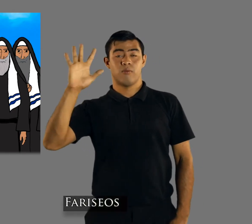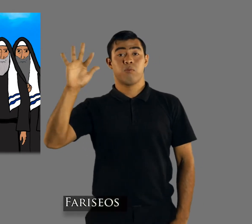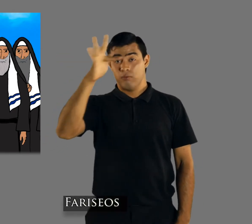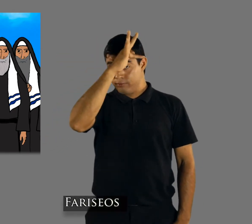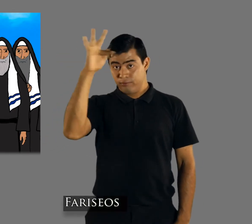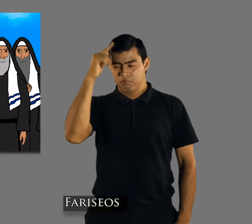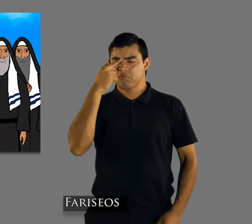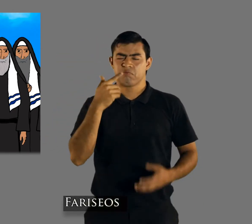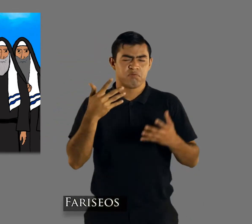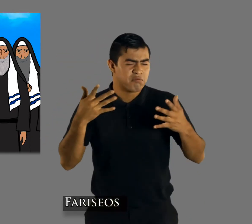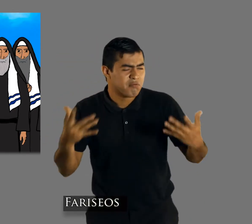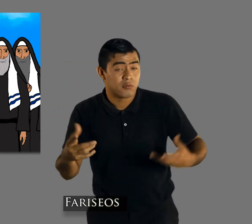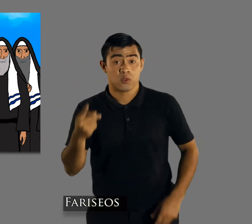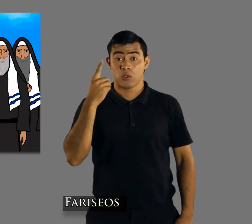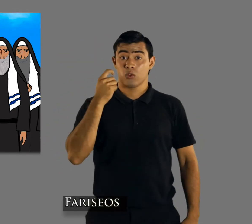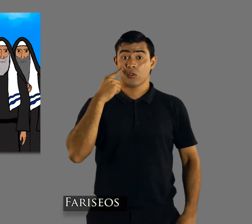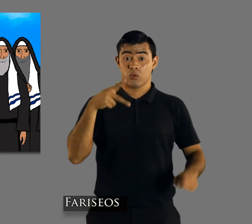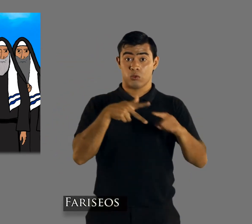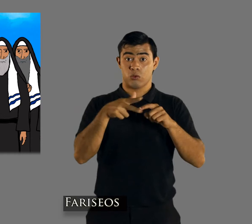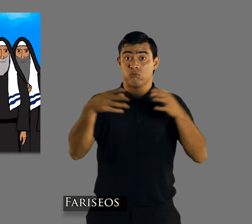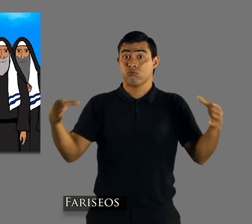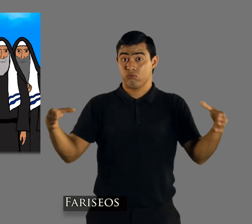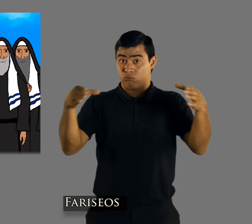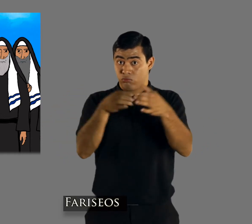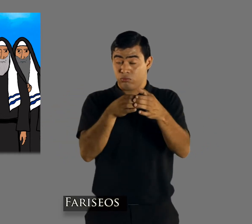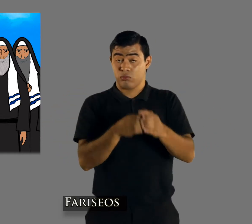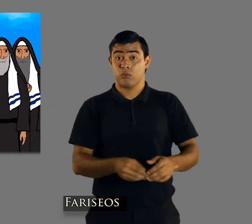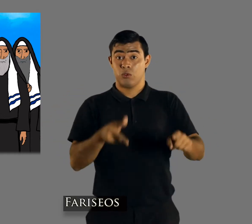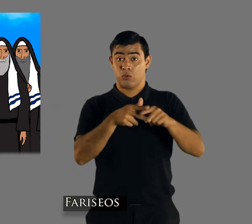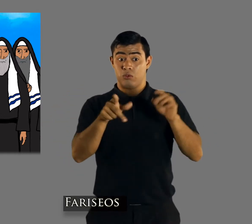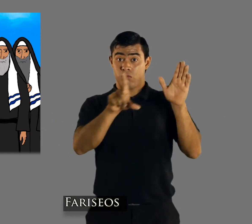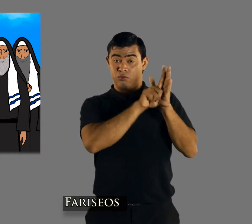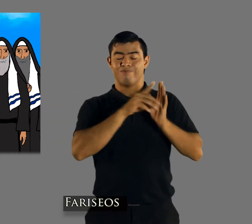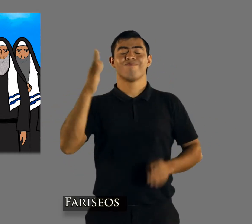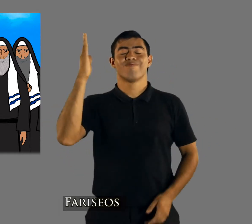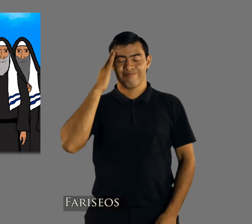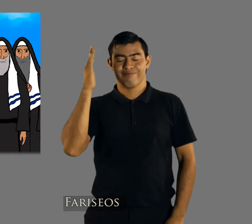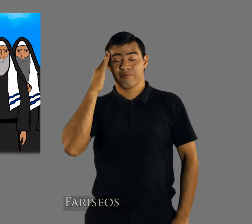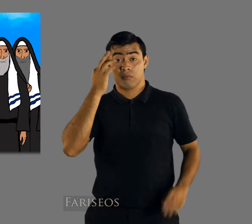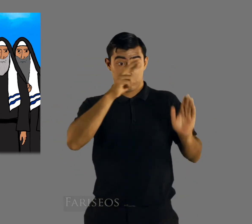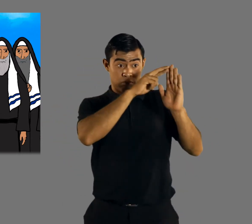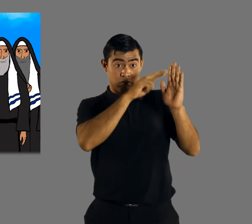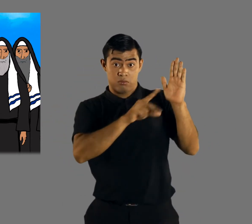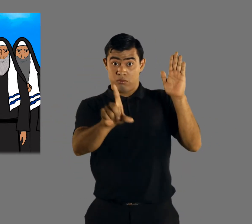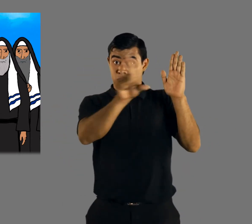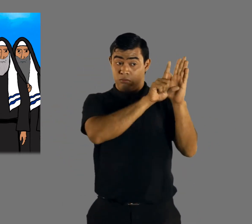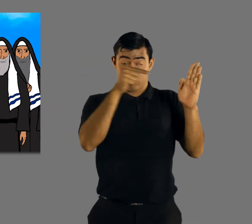La palabra es fariseo y su seña es así. ¿Quiénes eran? Eran un grupo de hombres judíos que sabían mucho sobre la